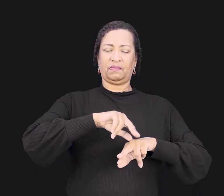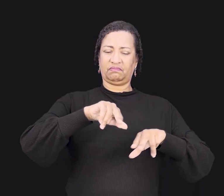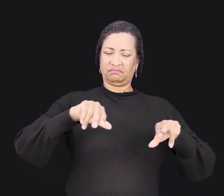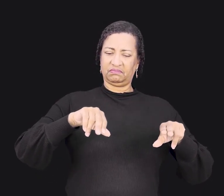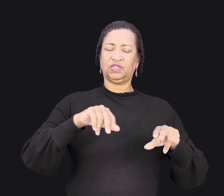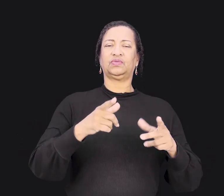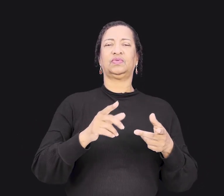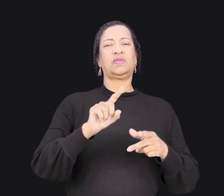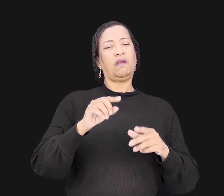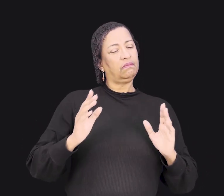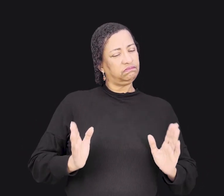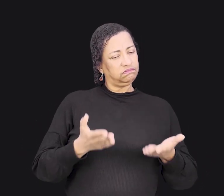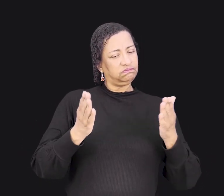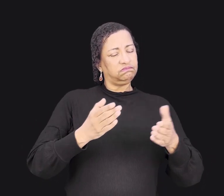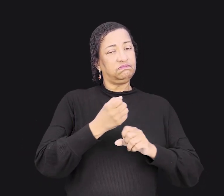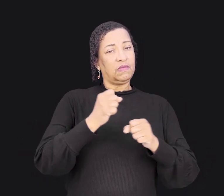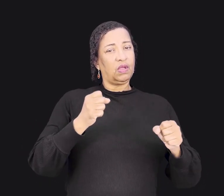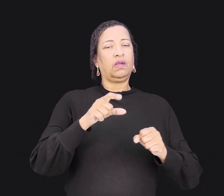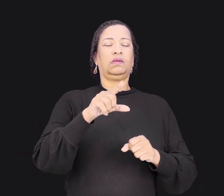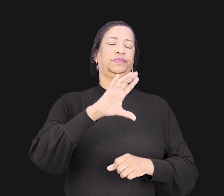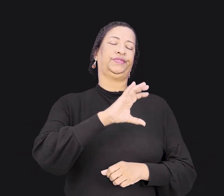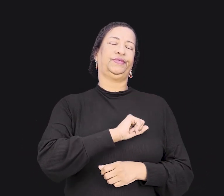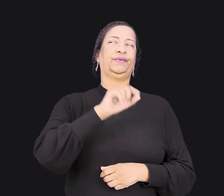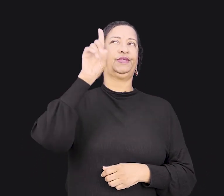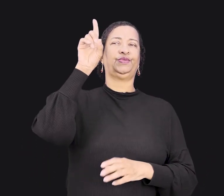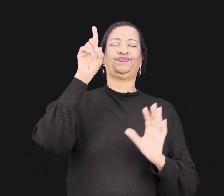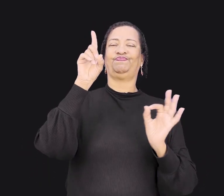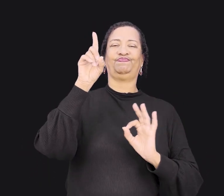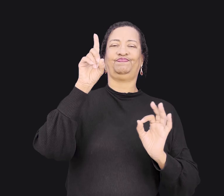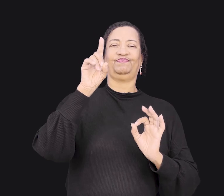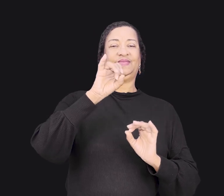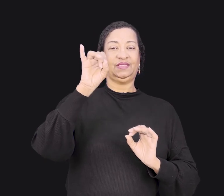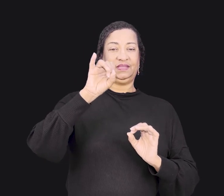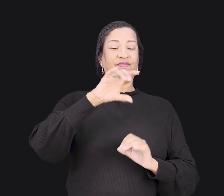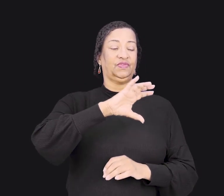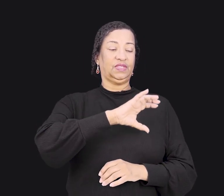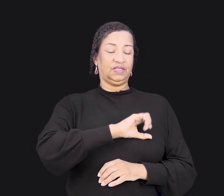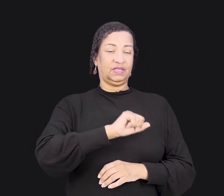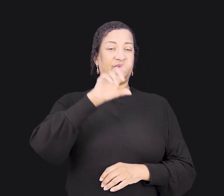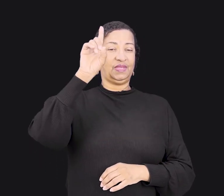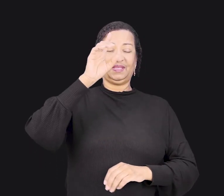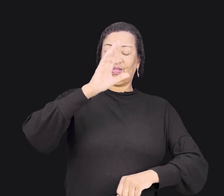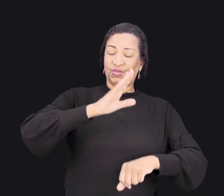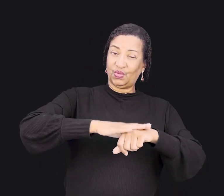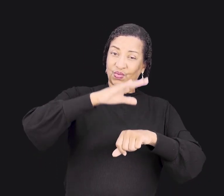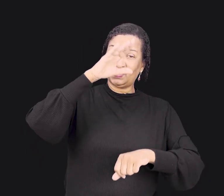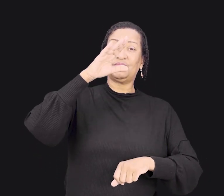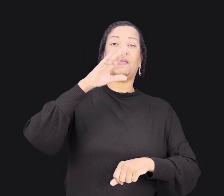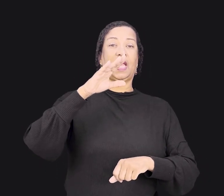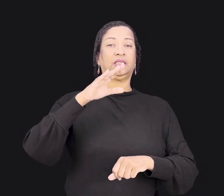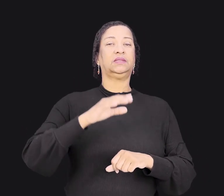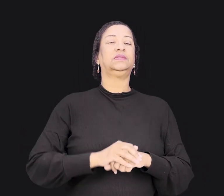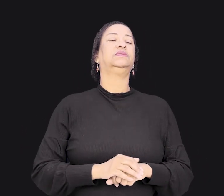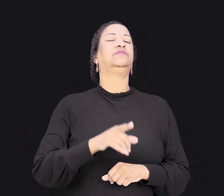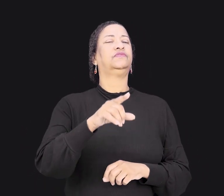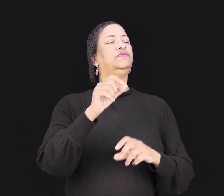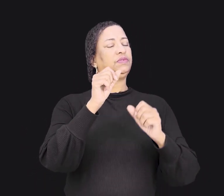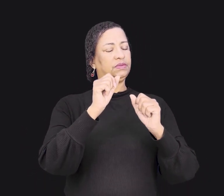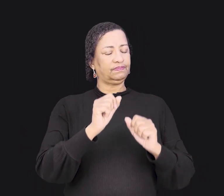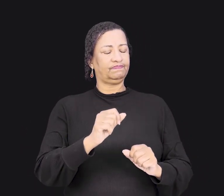maior motivação, então você não ama a Deus. Mas se você ama a Deus mais do que ama o esquema ou o sistema desse mundo, então você possui mais um